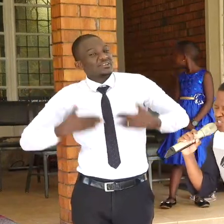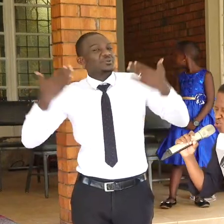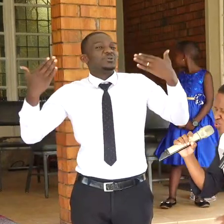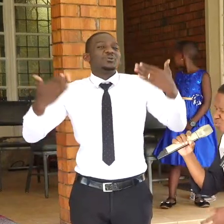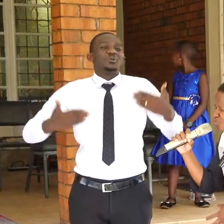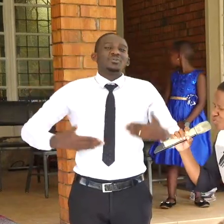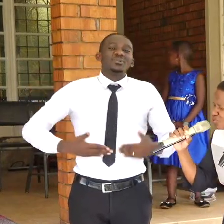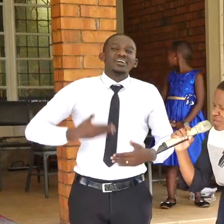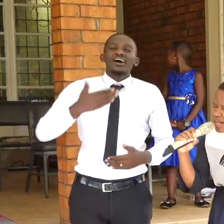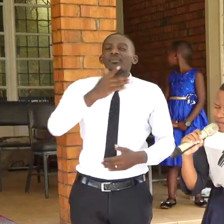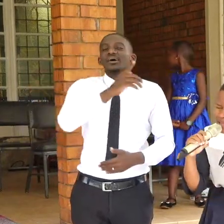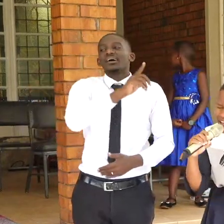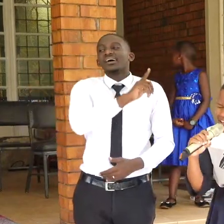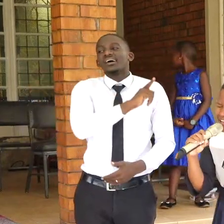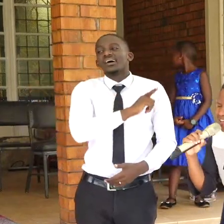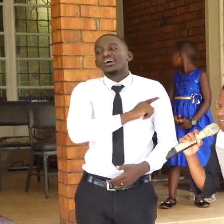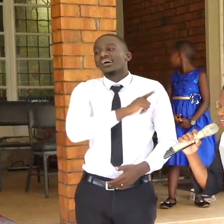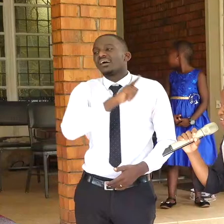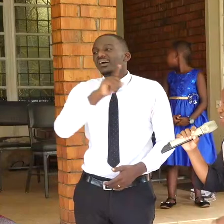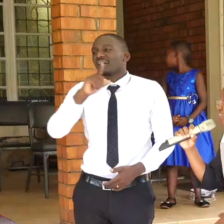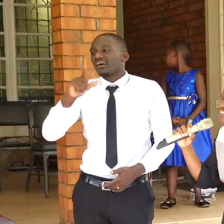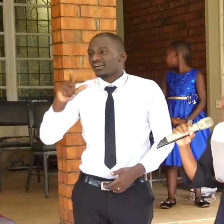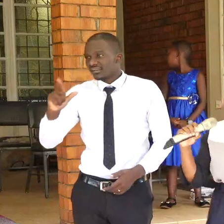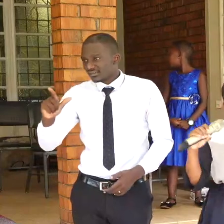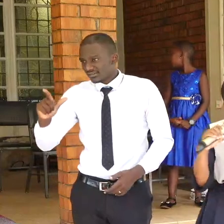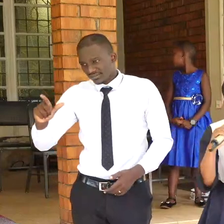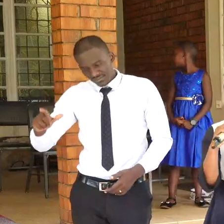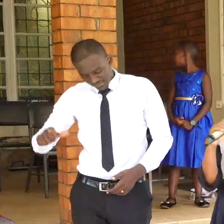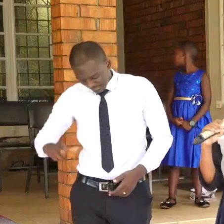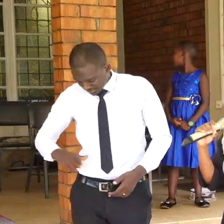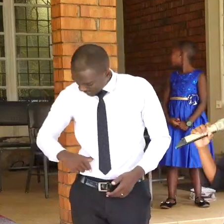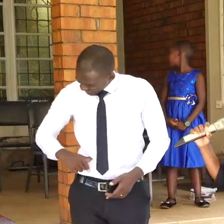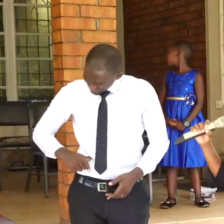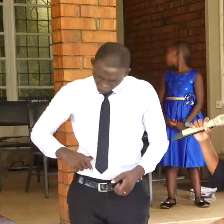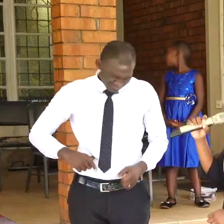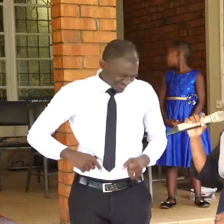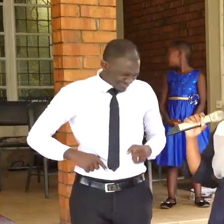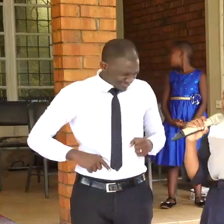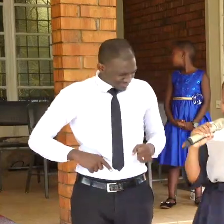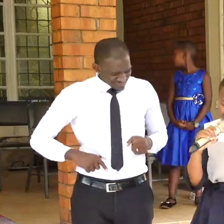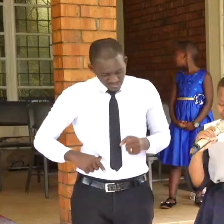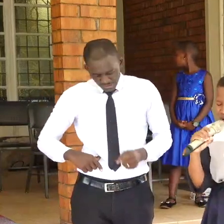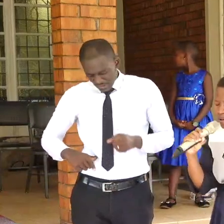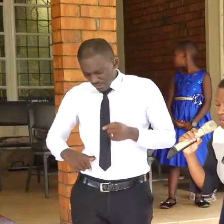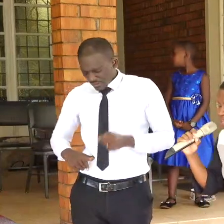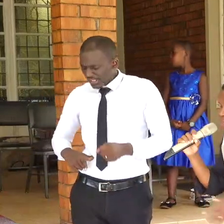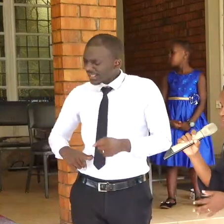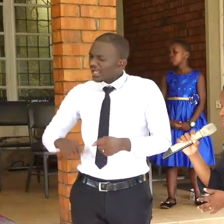Thank you, Mukama. Hallelujah.